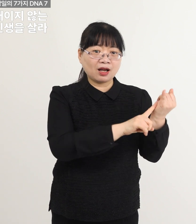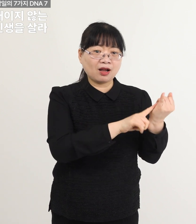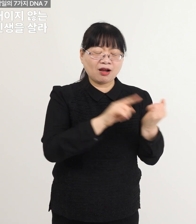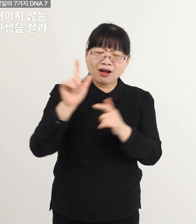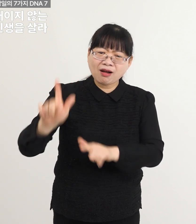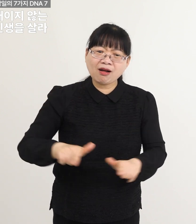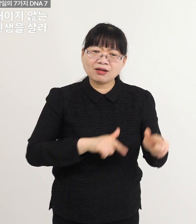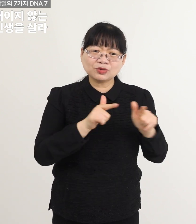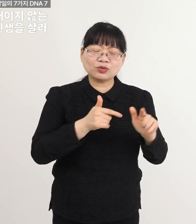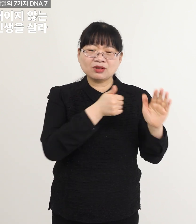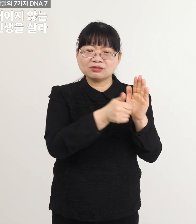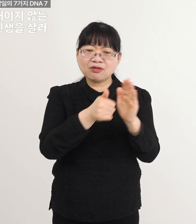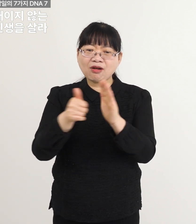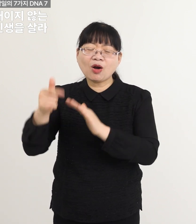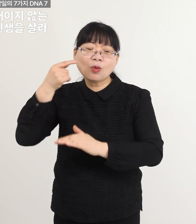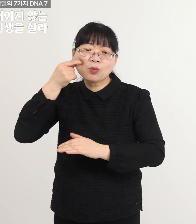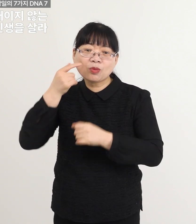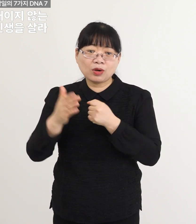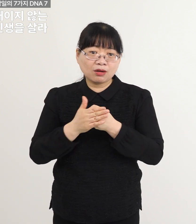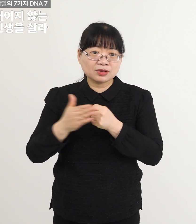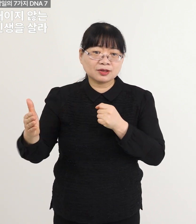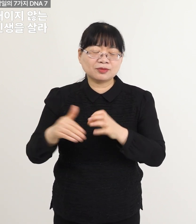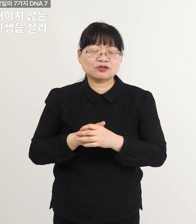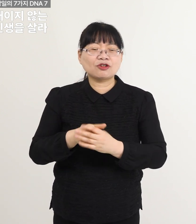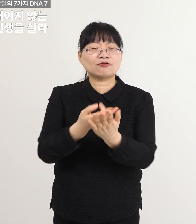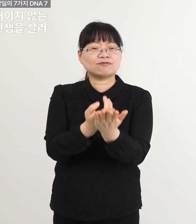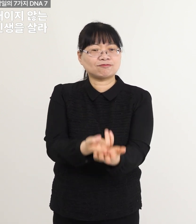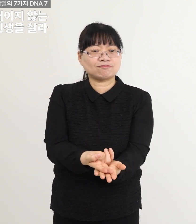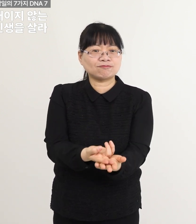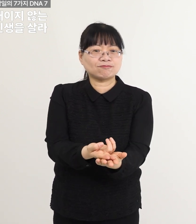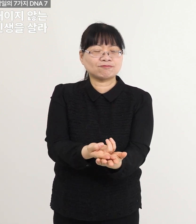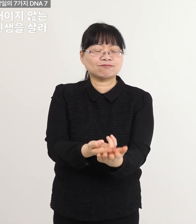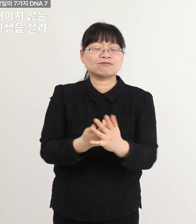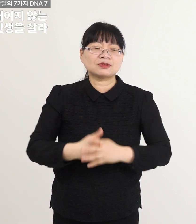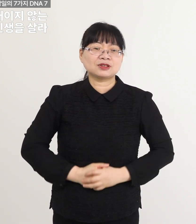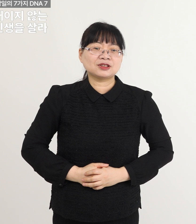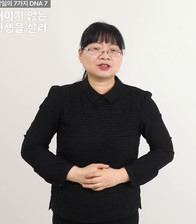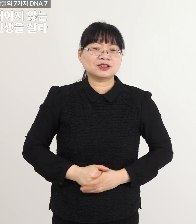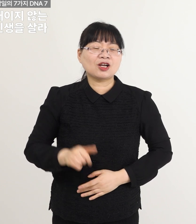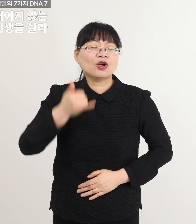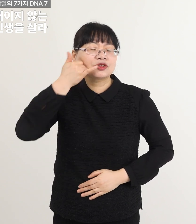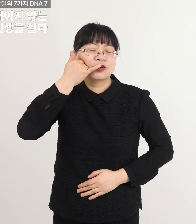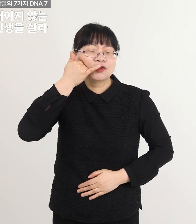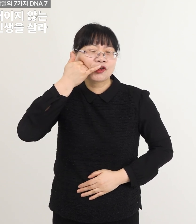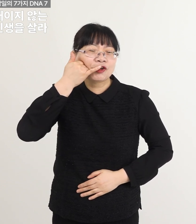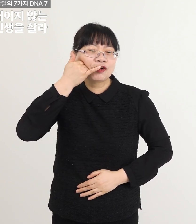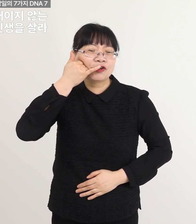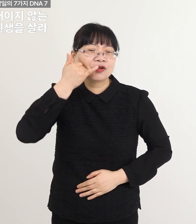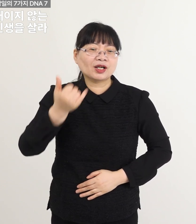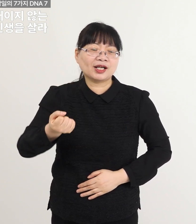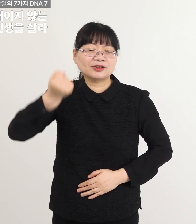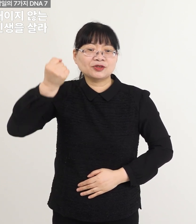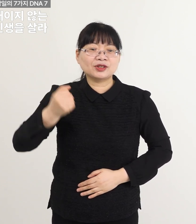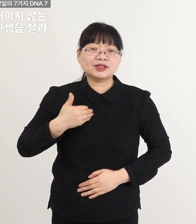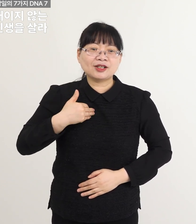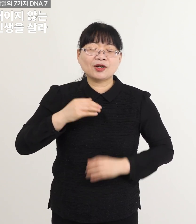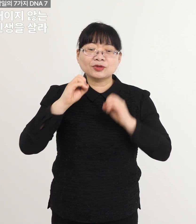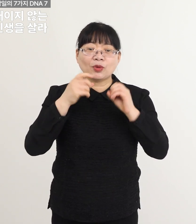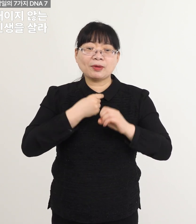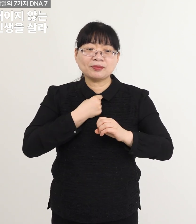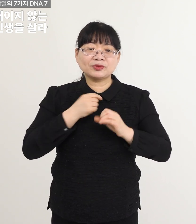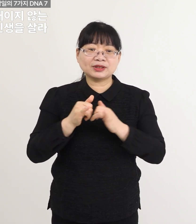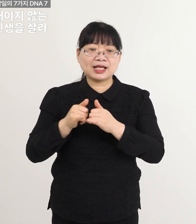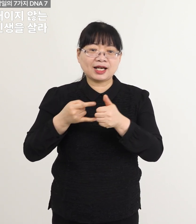종일 돌아다니질 못하니까 누워서 그 전화로 자기가 전도하고